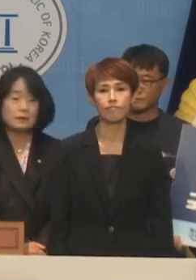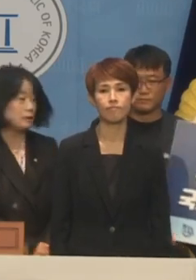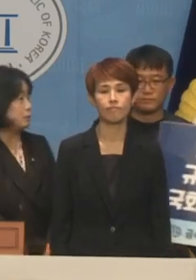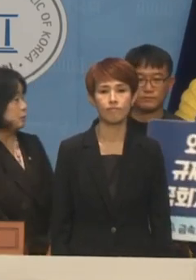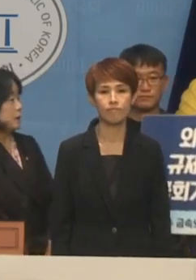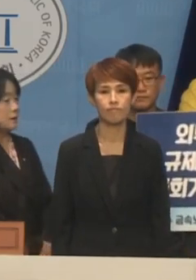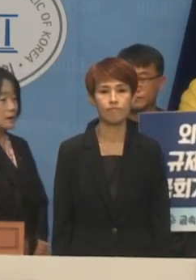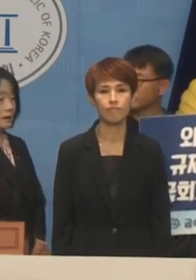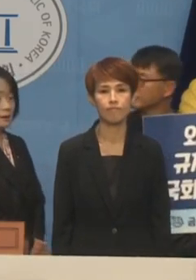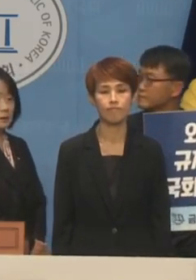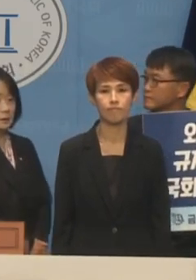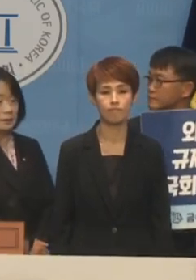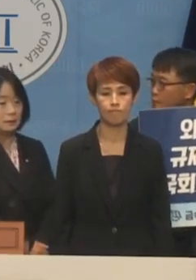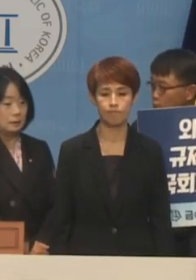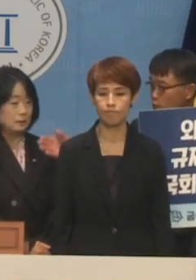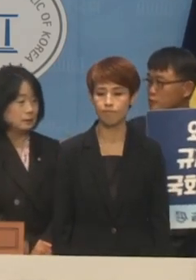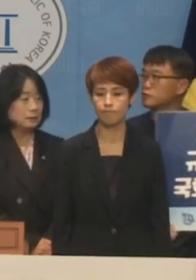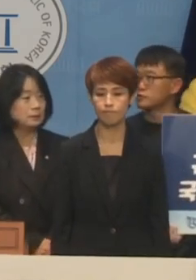진행은 누가 하시나?